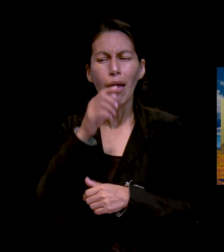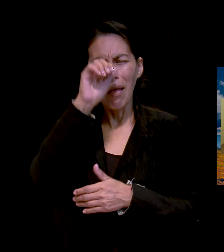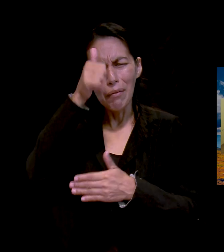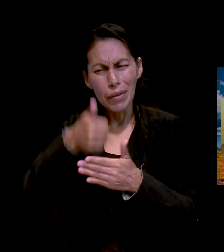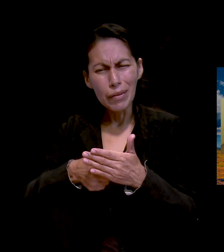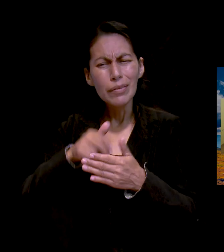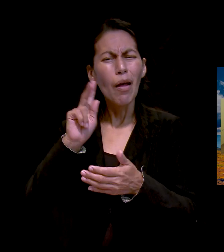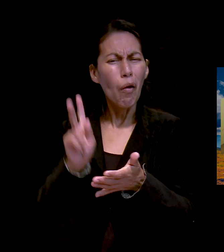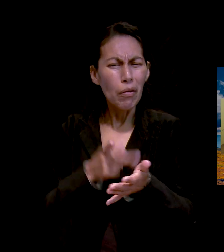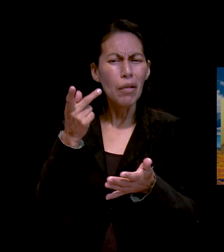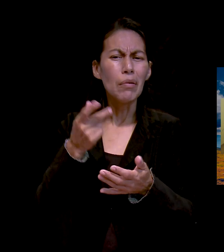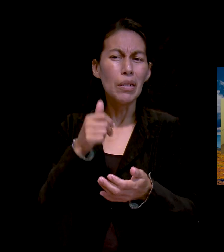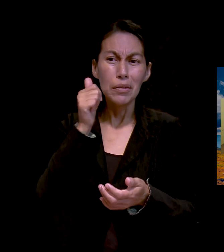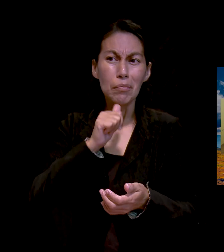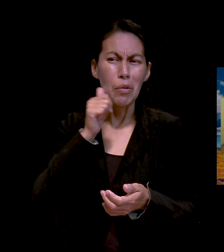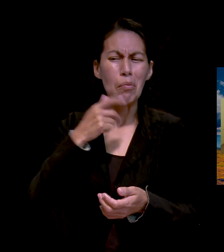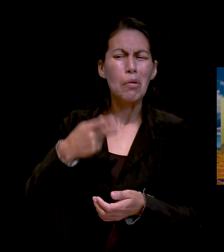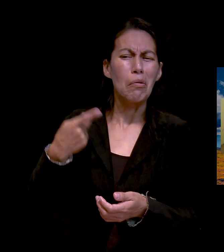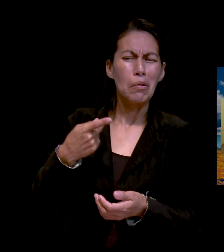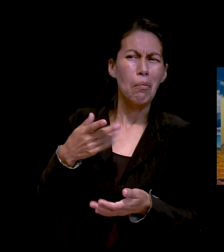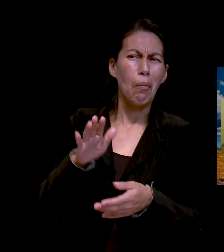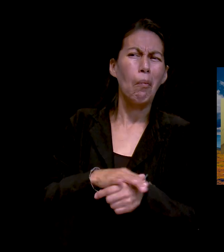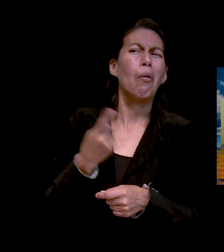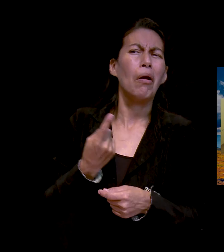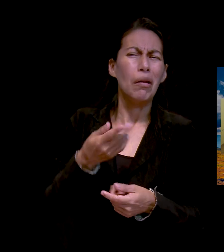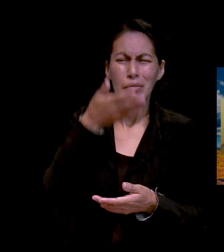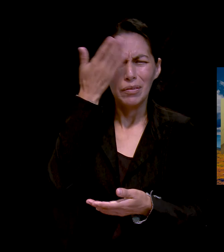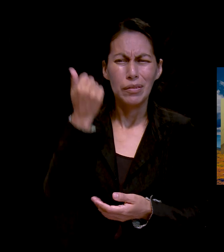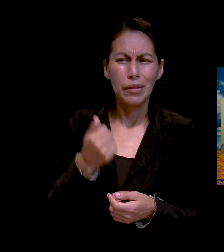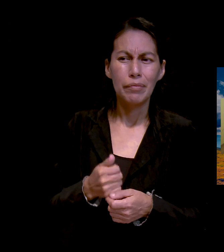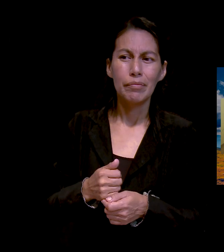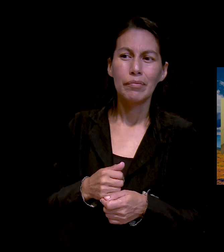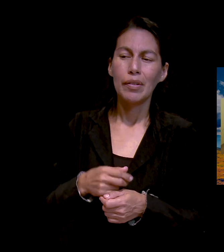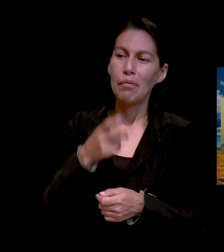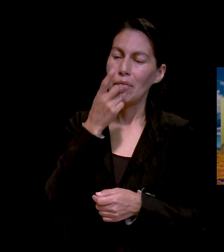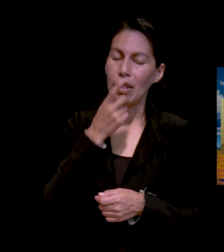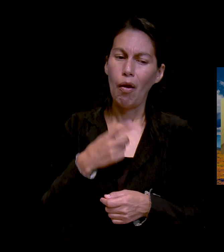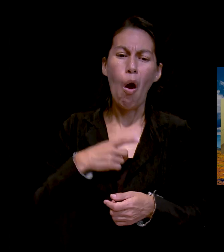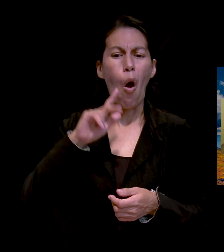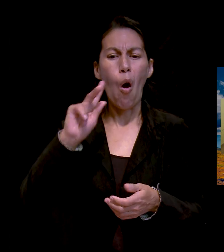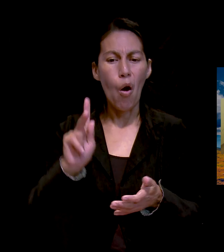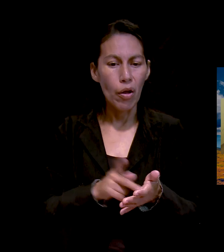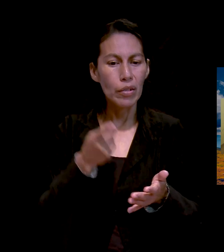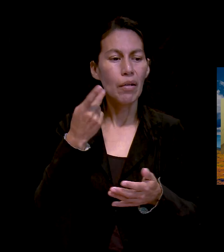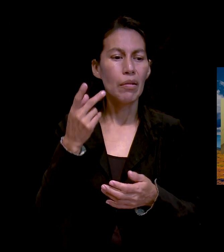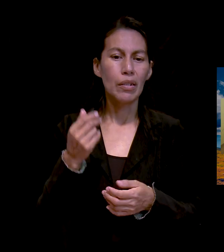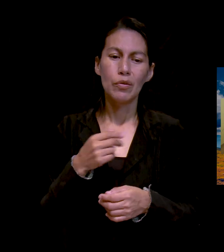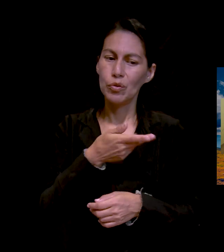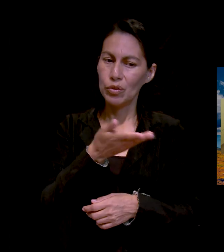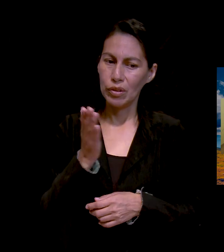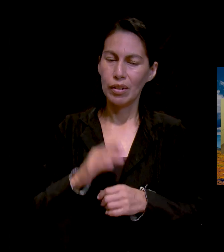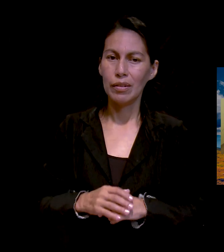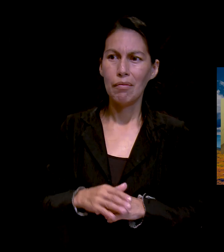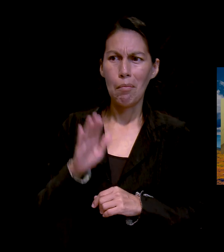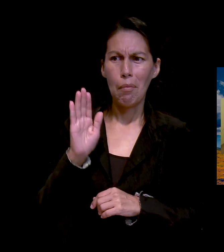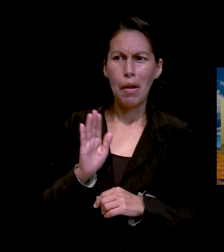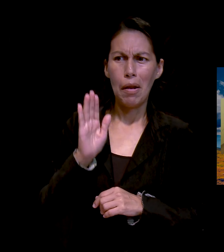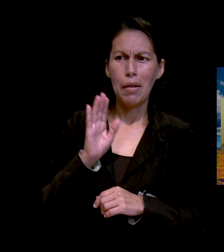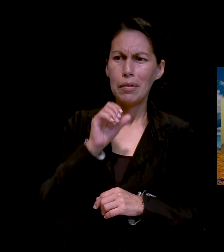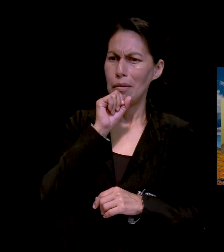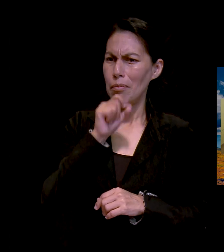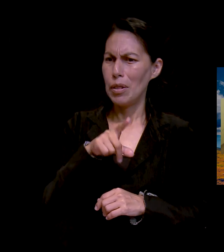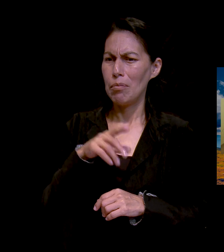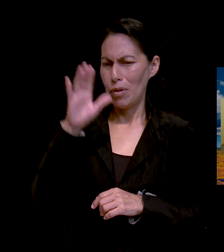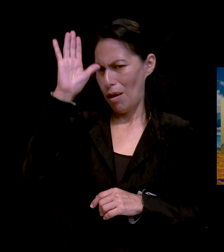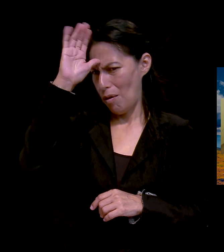Y me dice, ay, ustedes, otra vez las mismas palabras, parece que se habían puesto de acuerdo con el de mi mamá. Y dijo, ay, ustedes